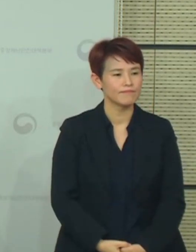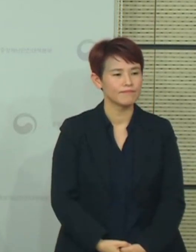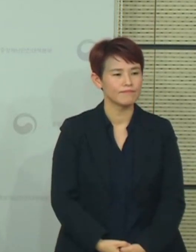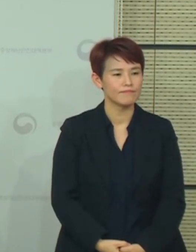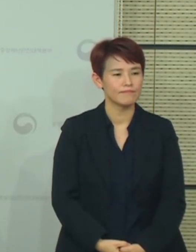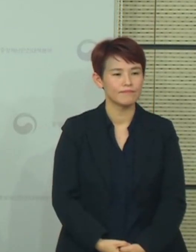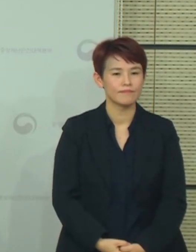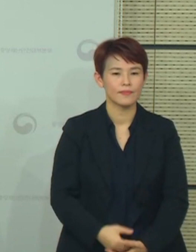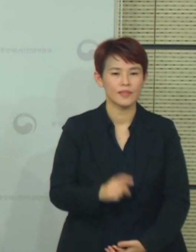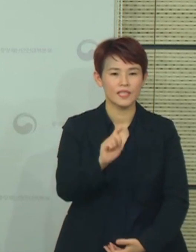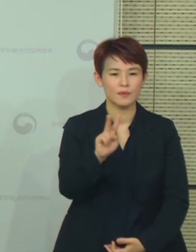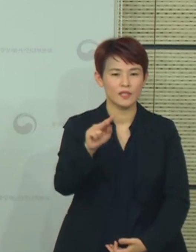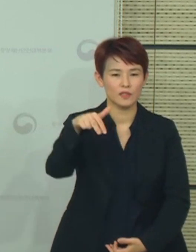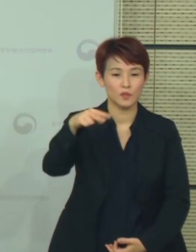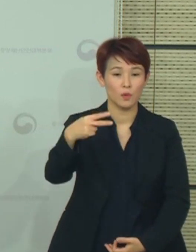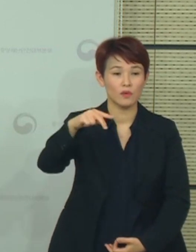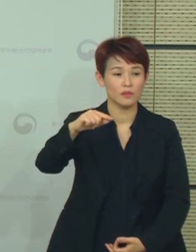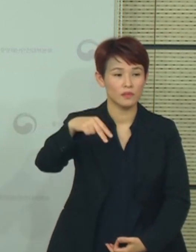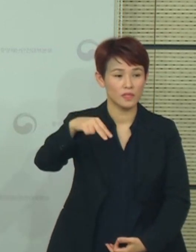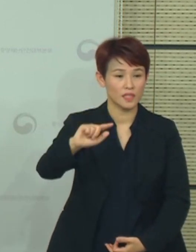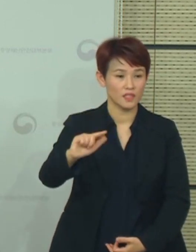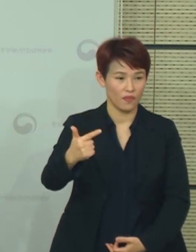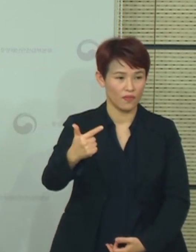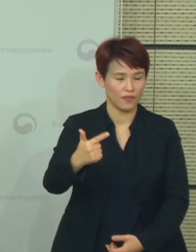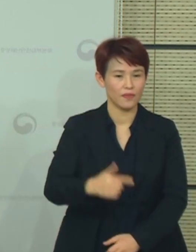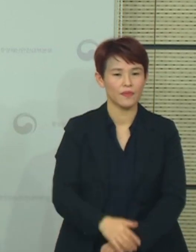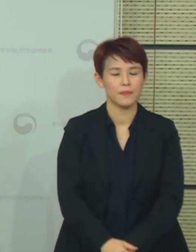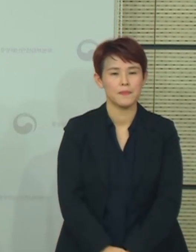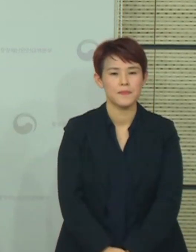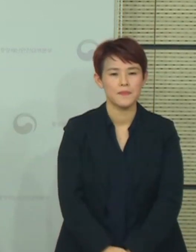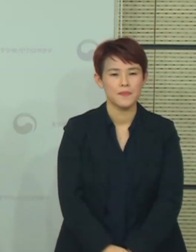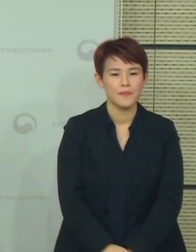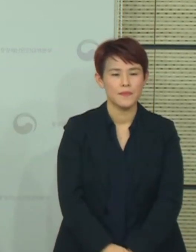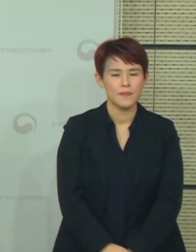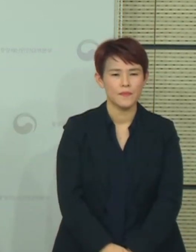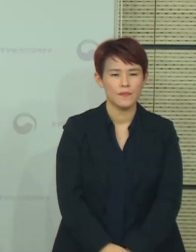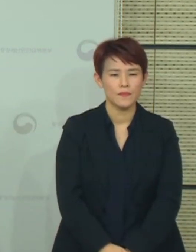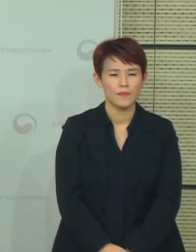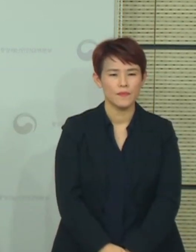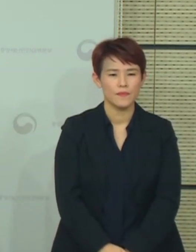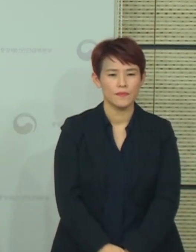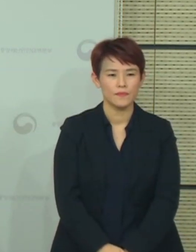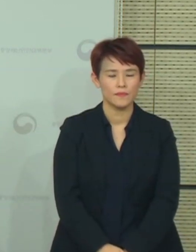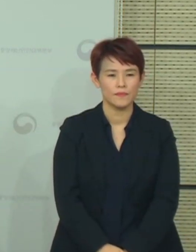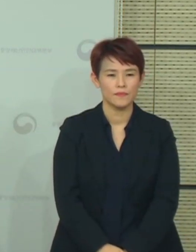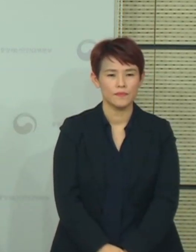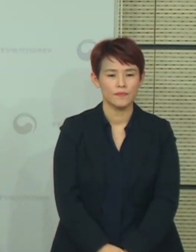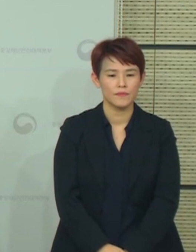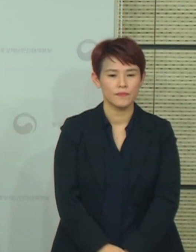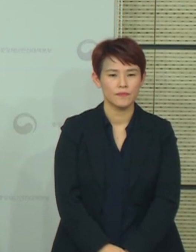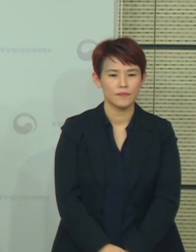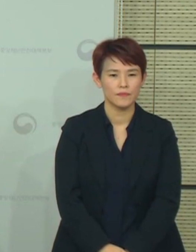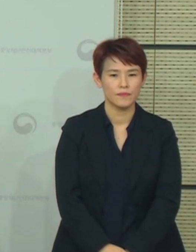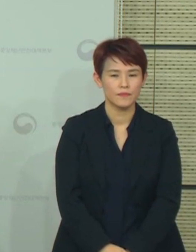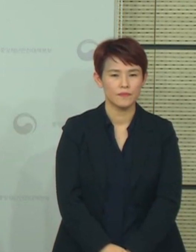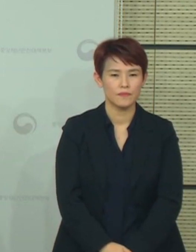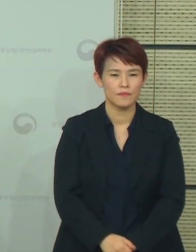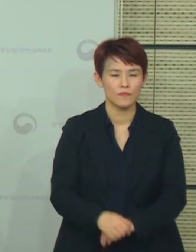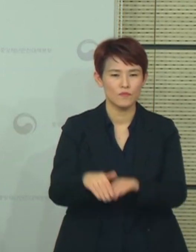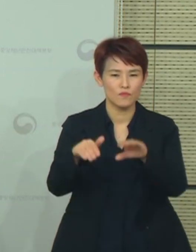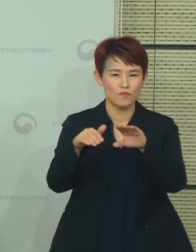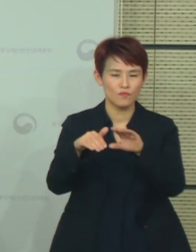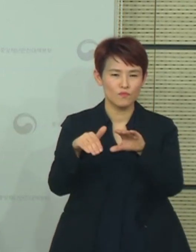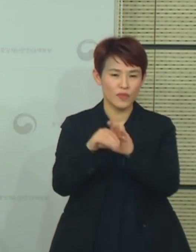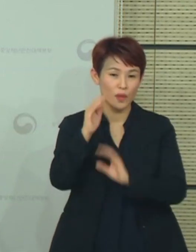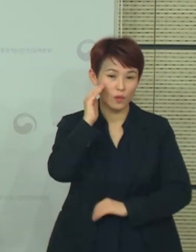받겠습니다. TV조선 기자님. 네, TV조선 최원영입니다. 그 아까랑 좀 이어지는 질문인데요. 그 문재인 대통령이나